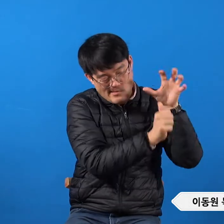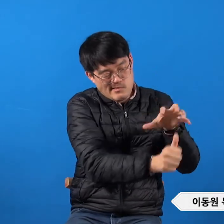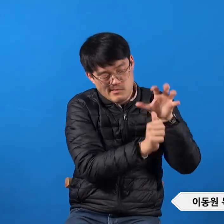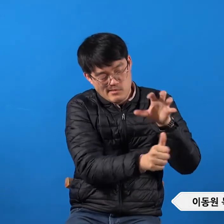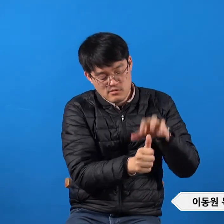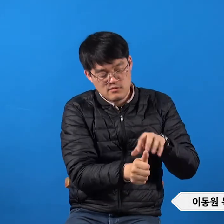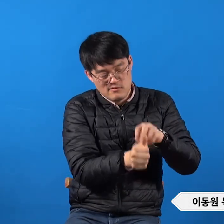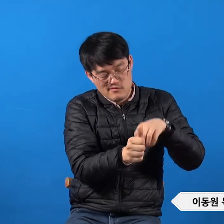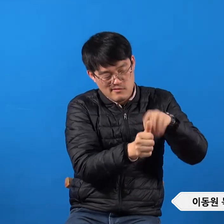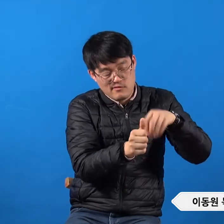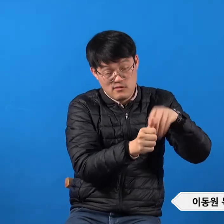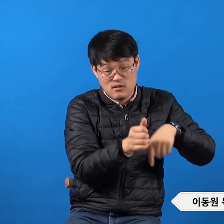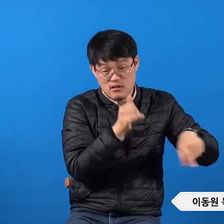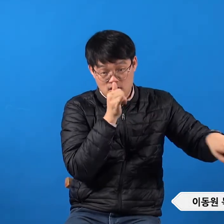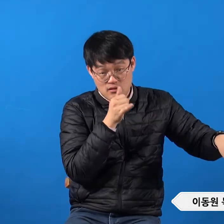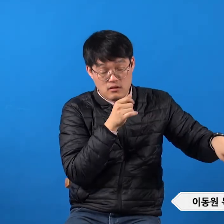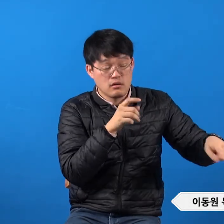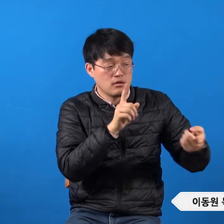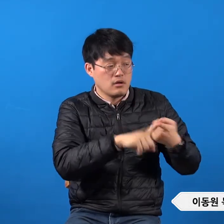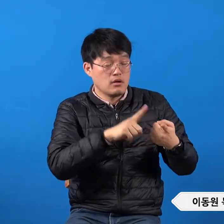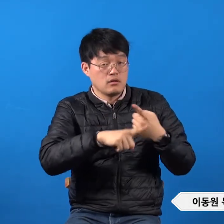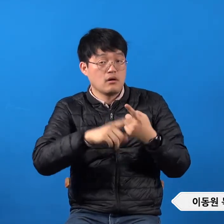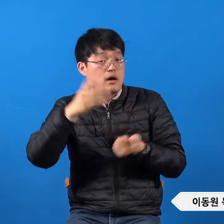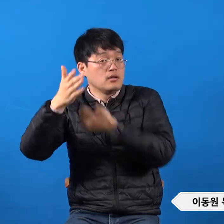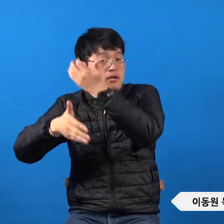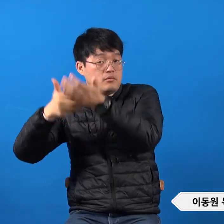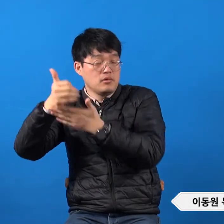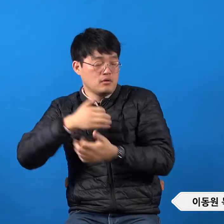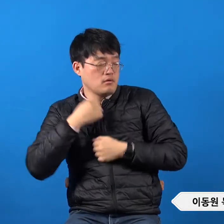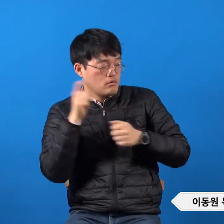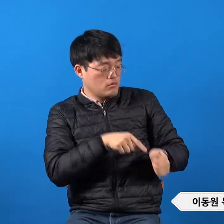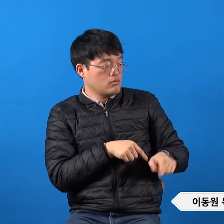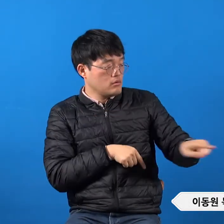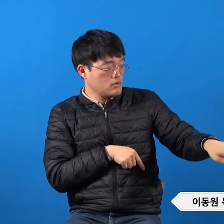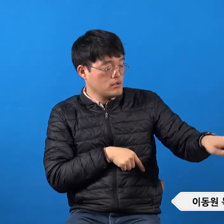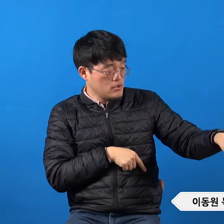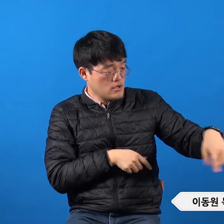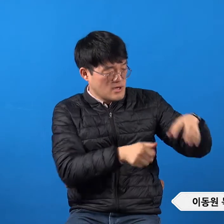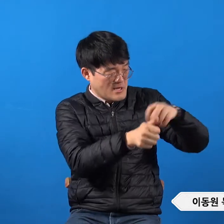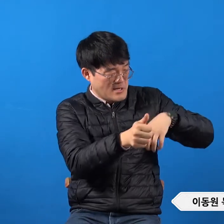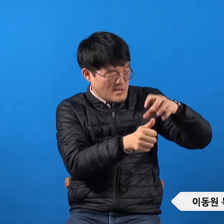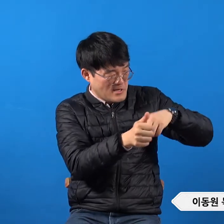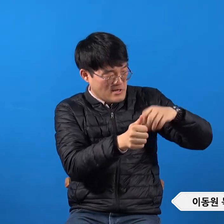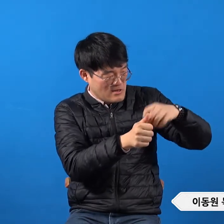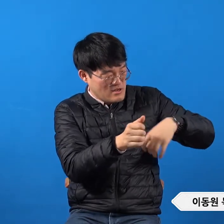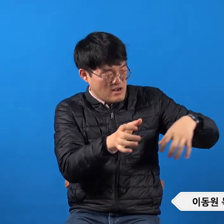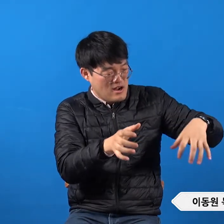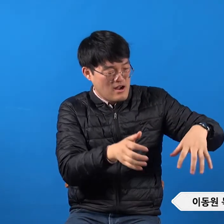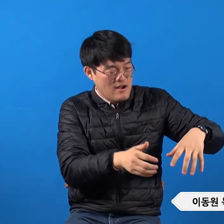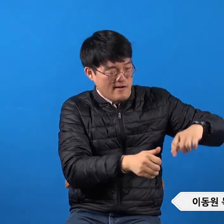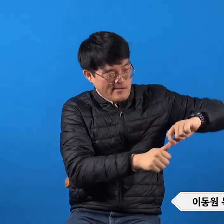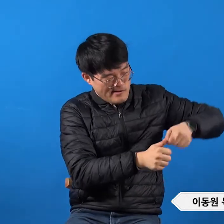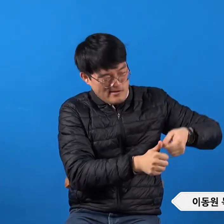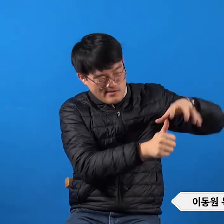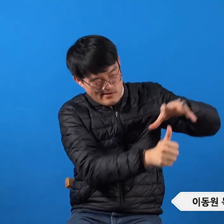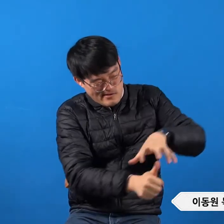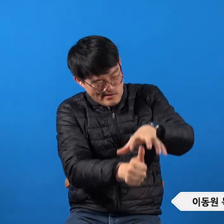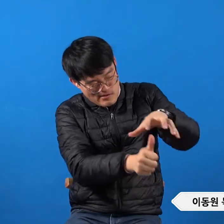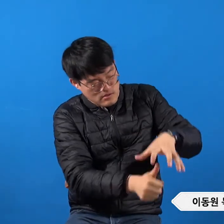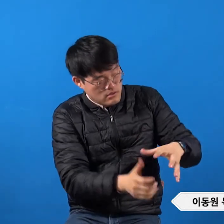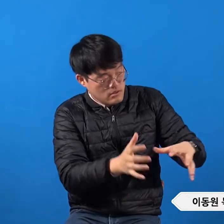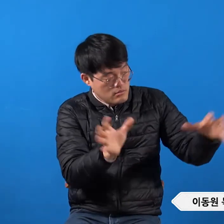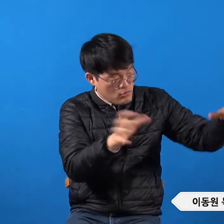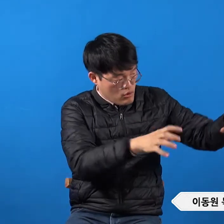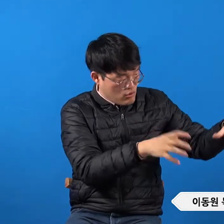그런데 13절에서 하나님은 이렇게 경고하십니다. 그들이 착취해서 모은 것, 그것에 관해서 두 가지 단어를